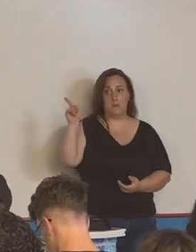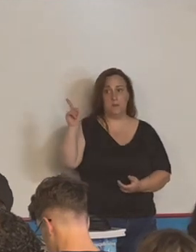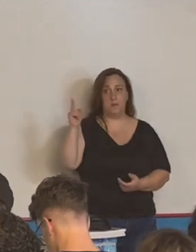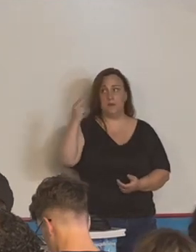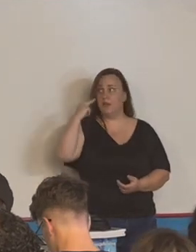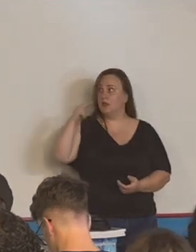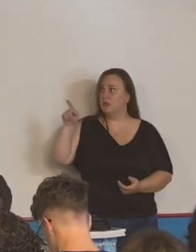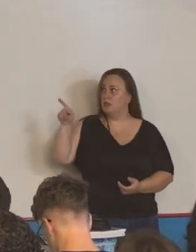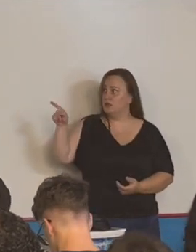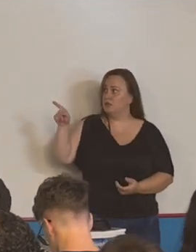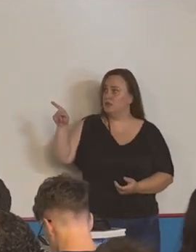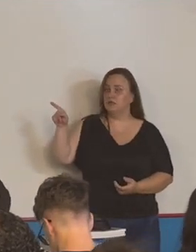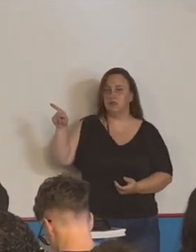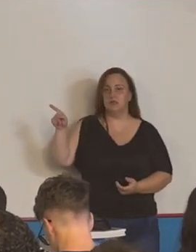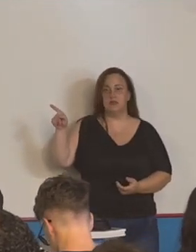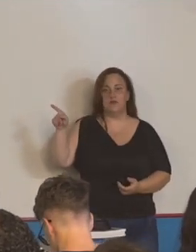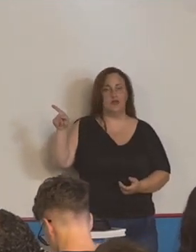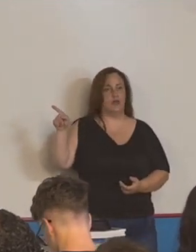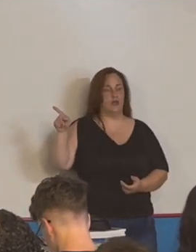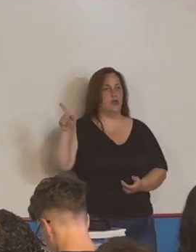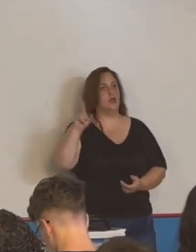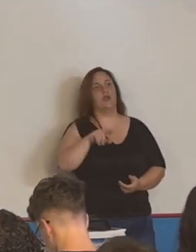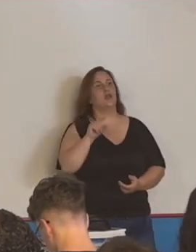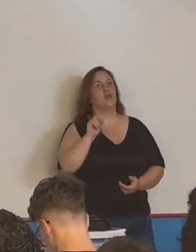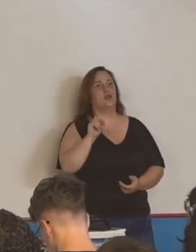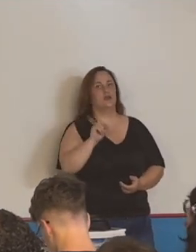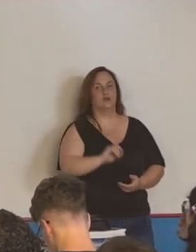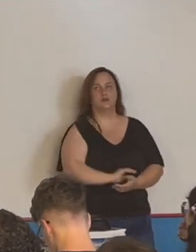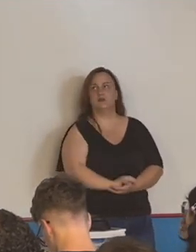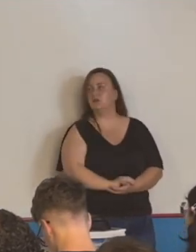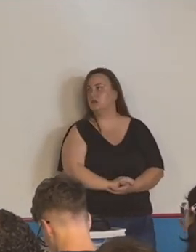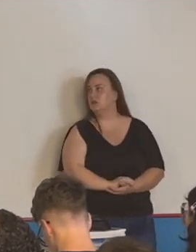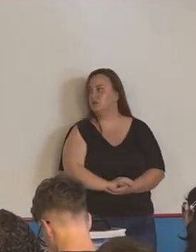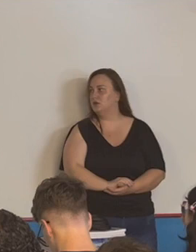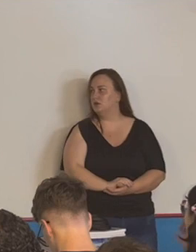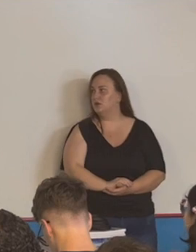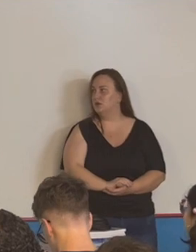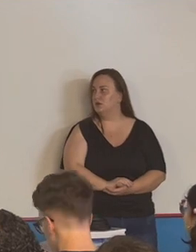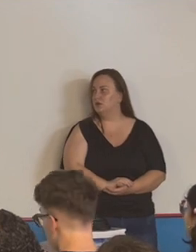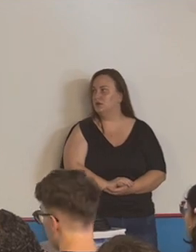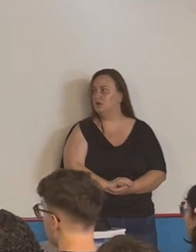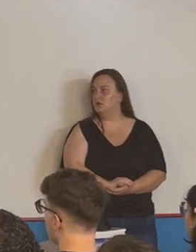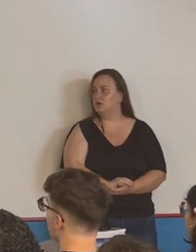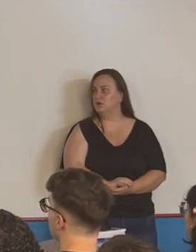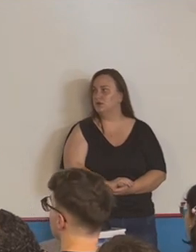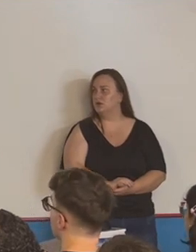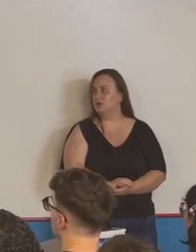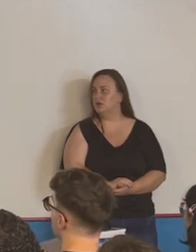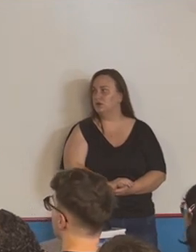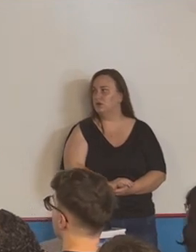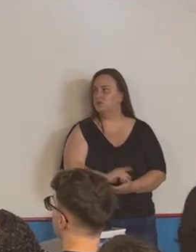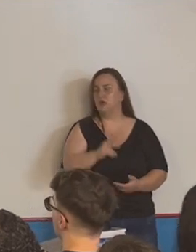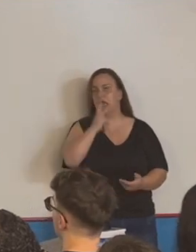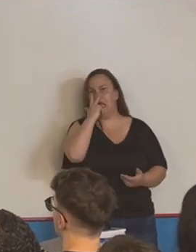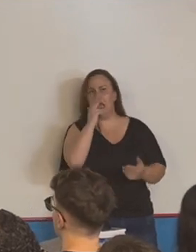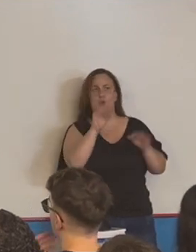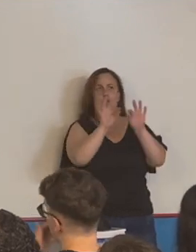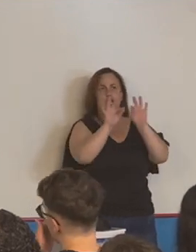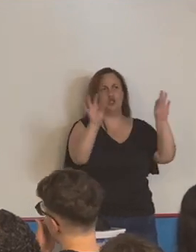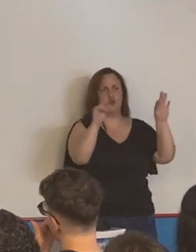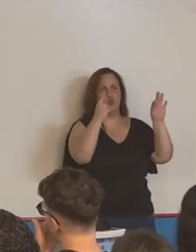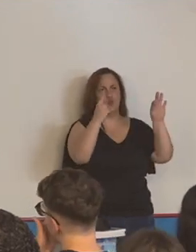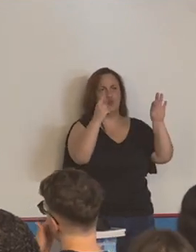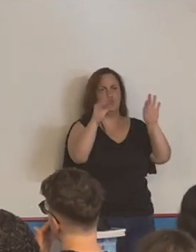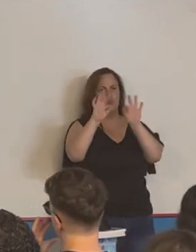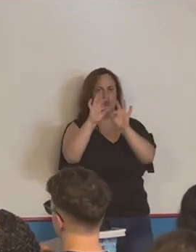Esse detalhe que vocês estão vendo aqui, ó, ele é, será que eu posso dizer que esse é quase 1x1?